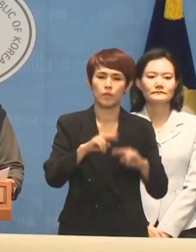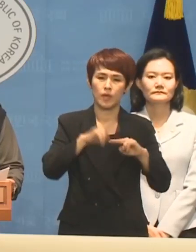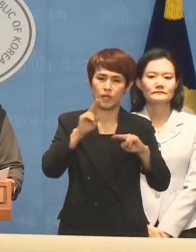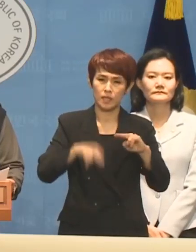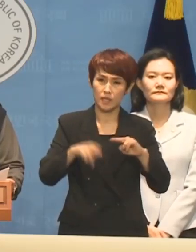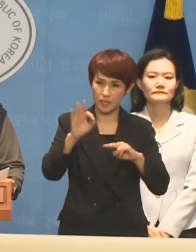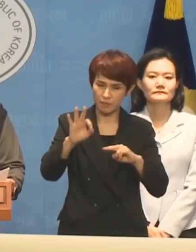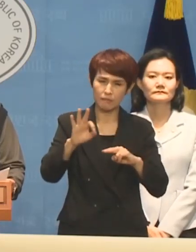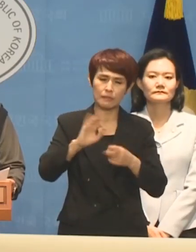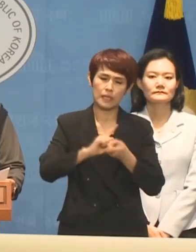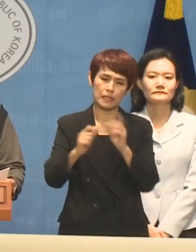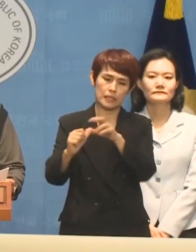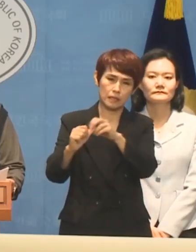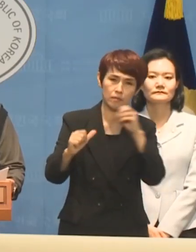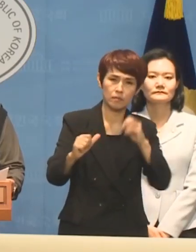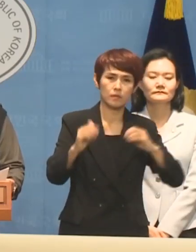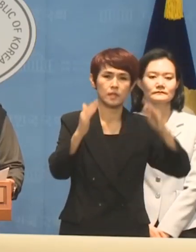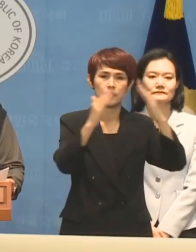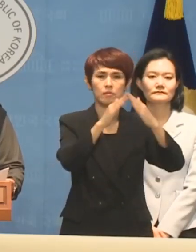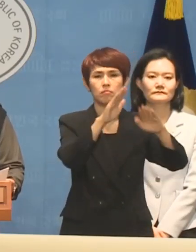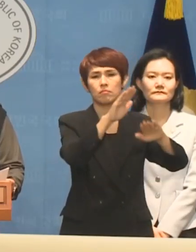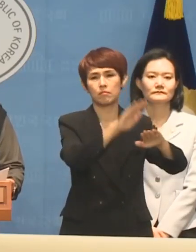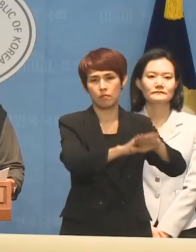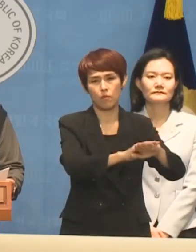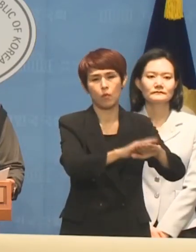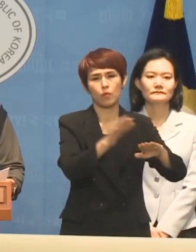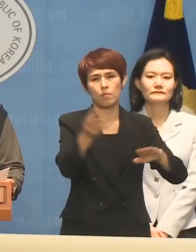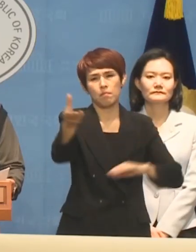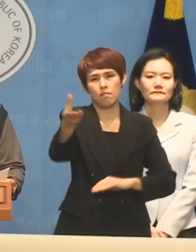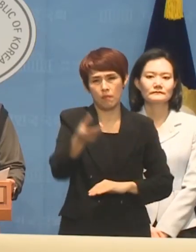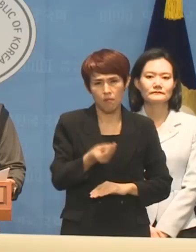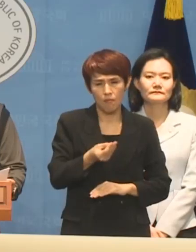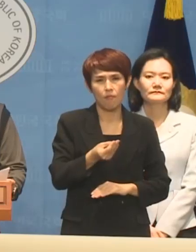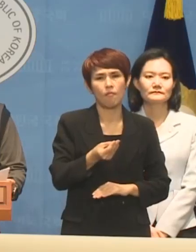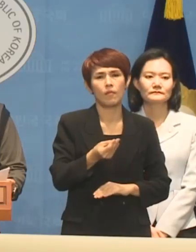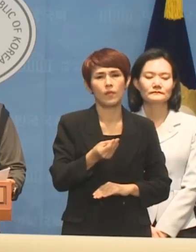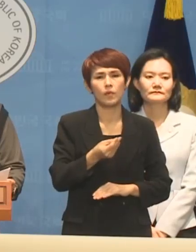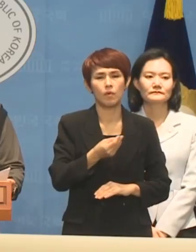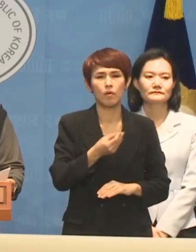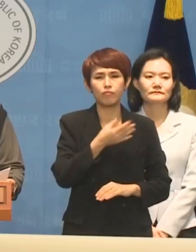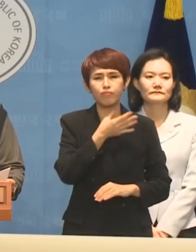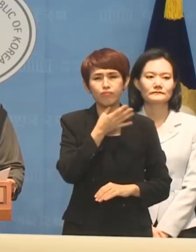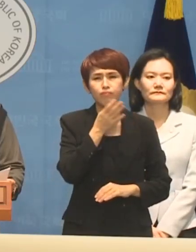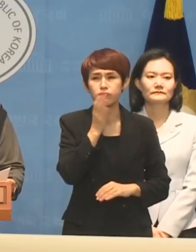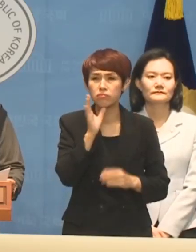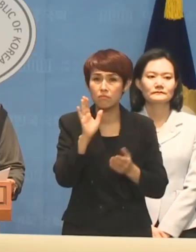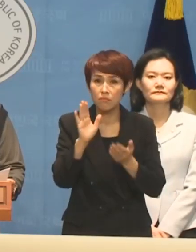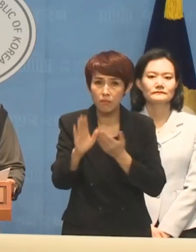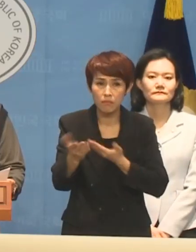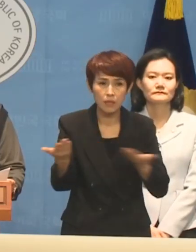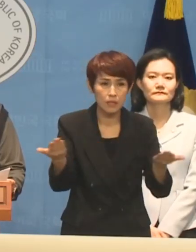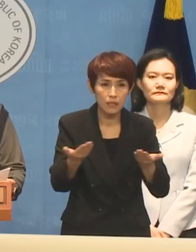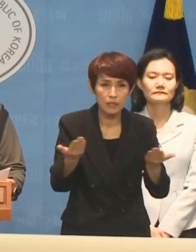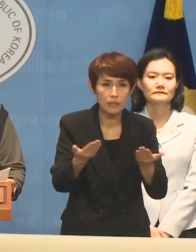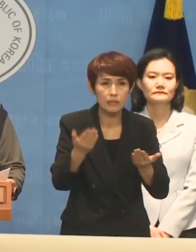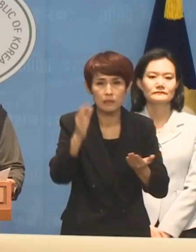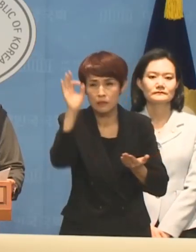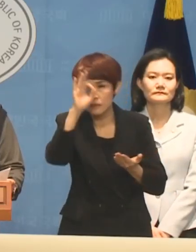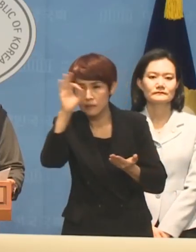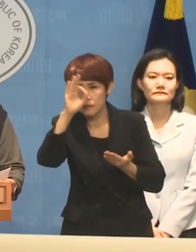쓰고 주택을 담보 잡아 대출을 받고 노인이 되어서는 일자리를